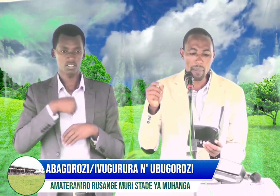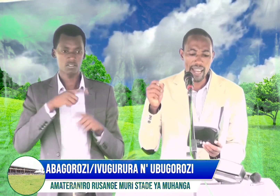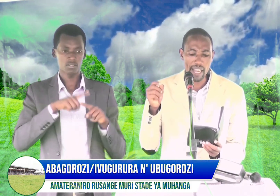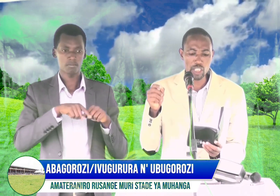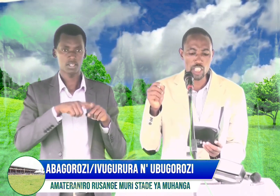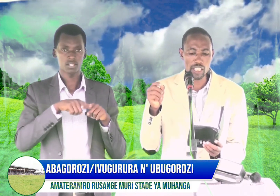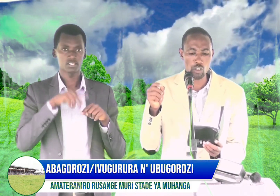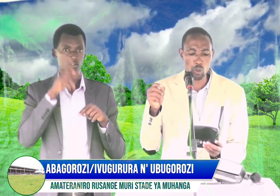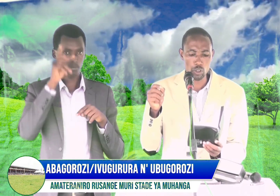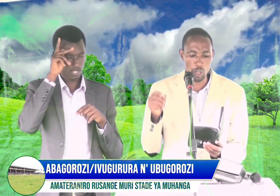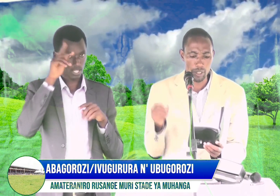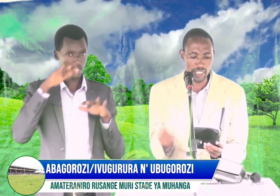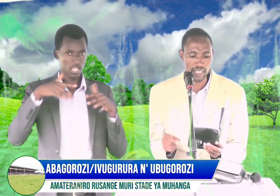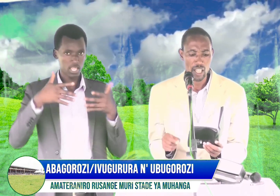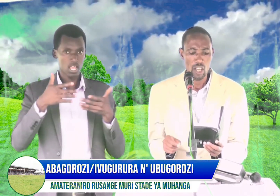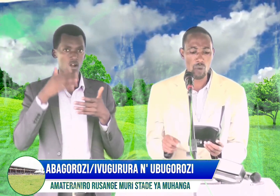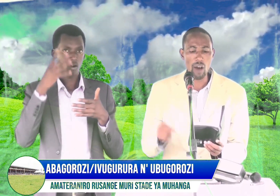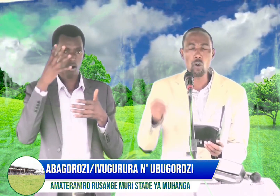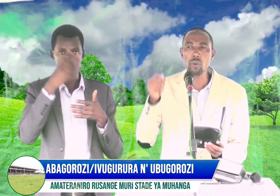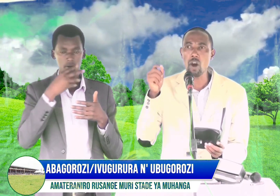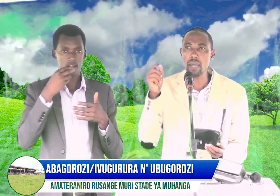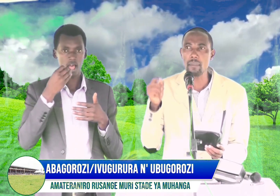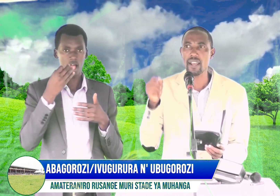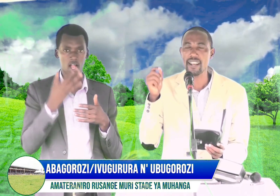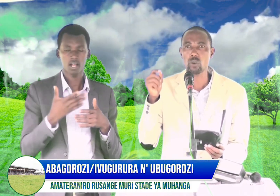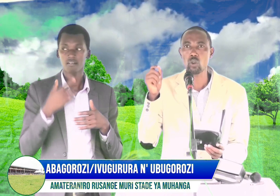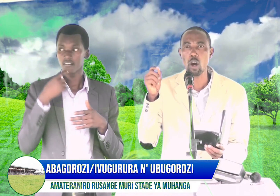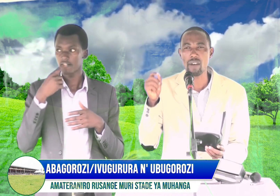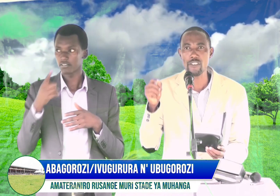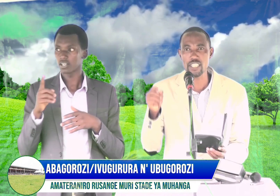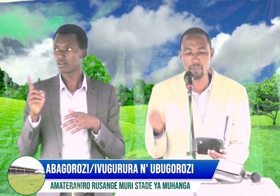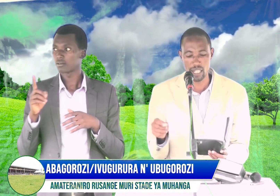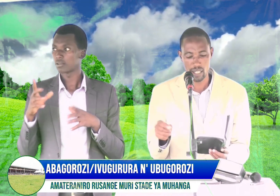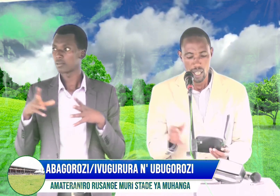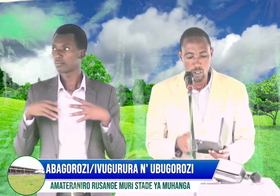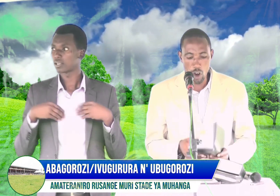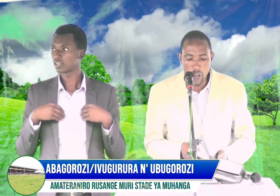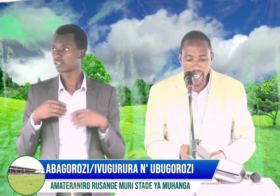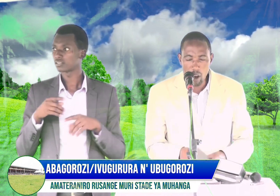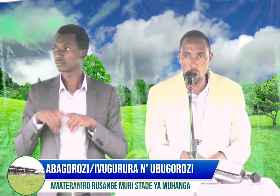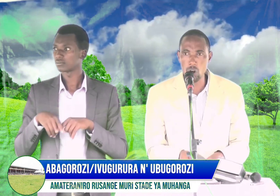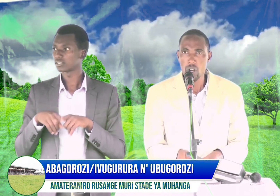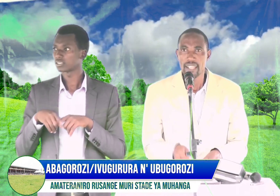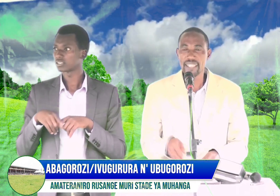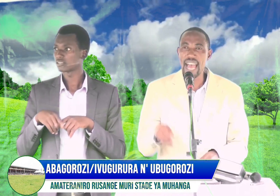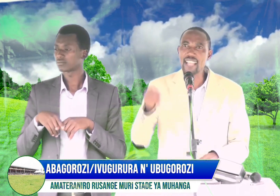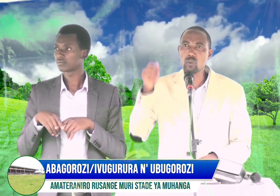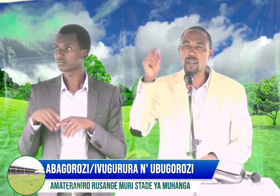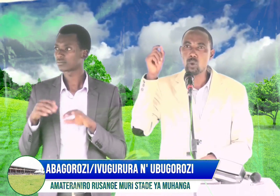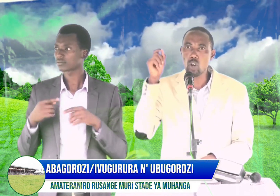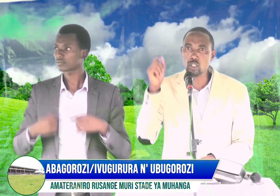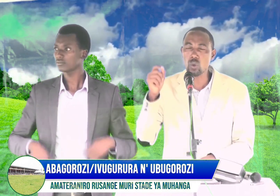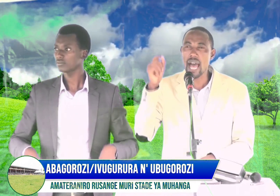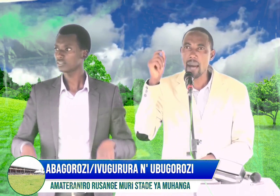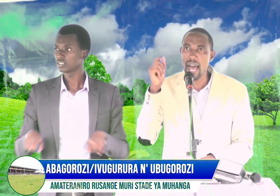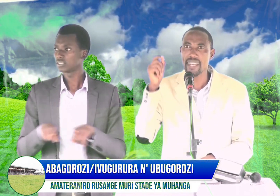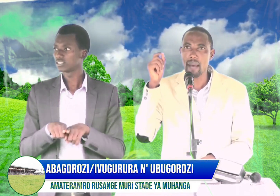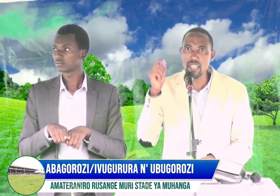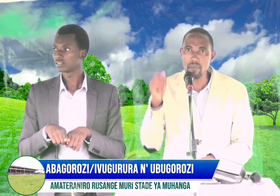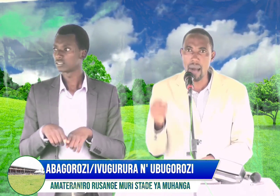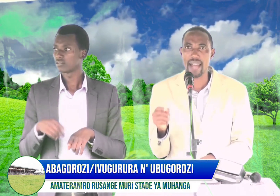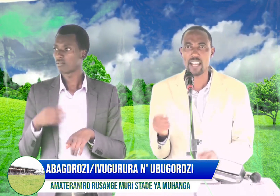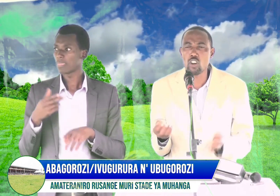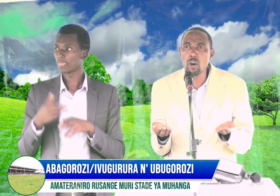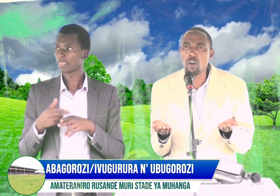ntago bemerana bishingiye ku bushobozi, ngo ahubwo bemerana kuko bava inda imwe. Noneho natwe kuko turi